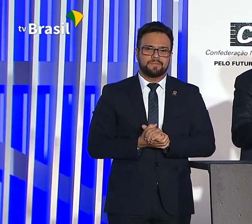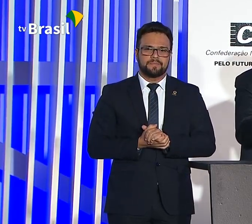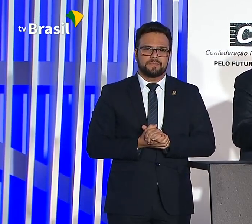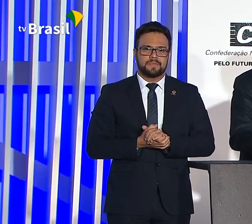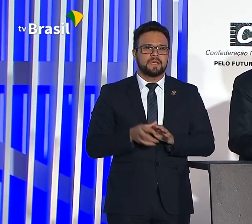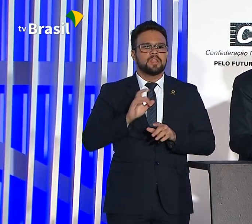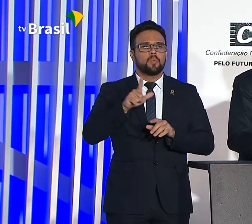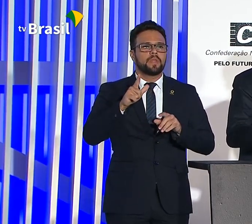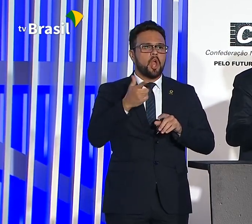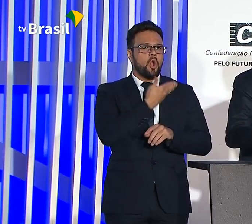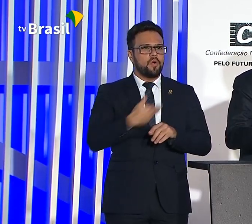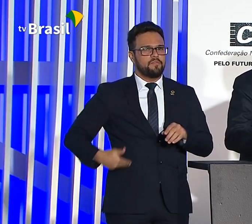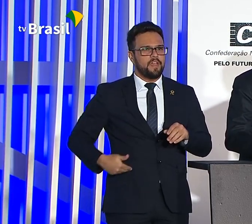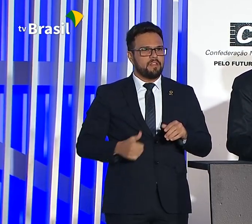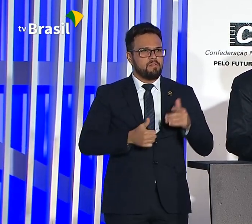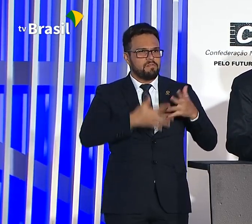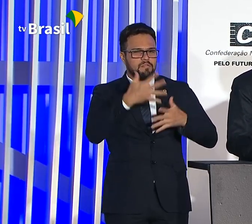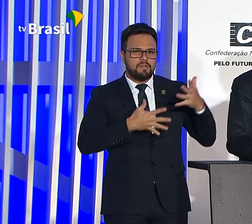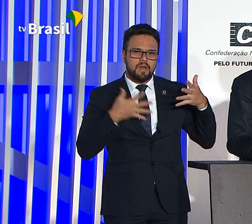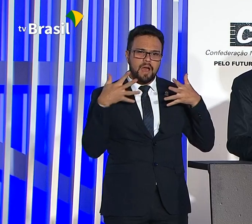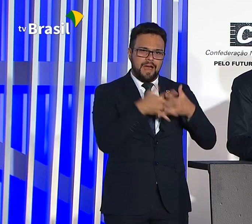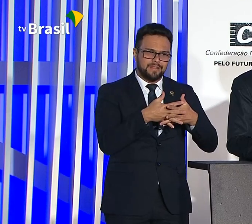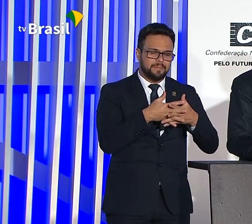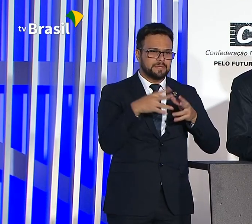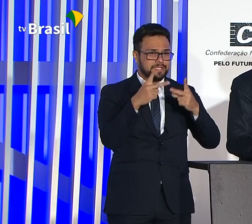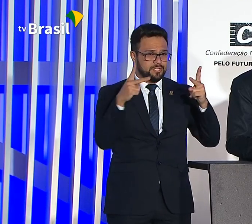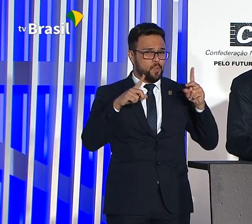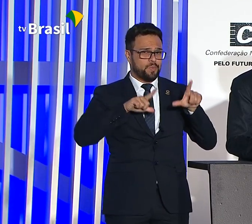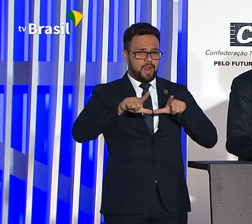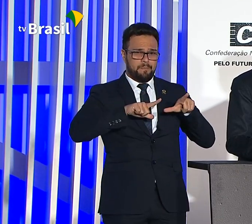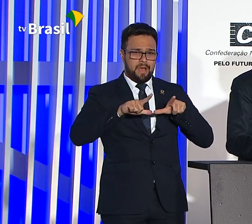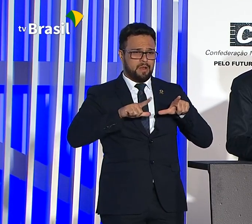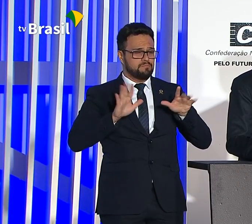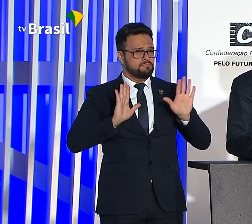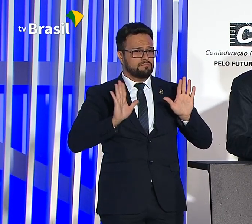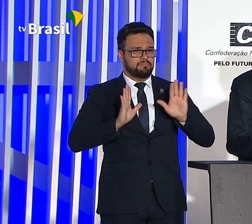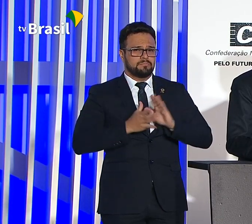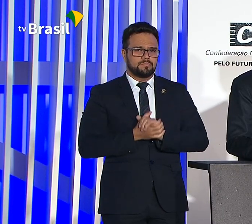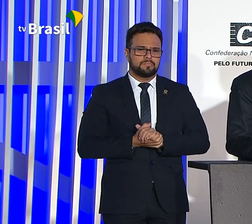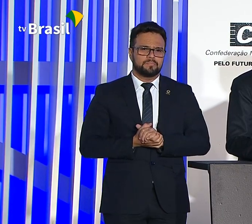estado atrapalhando o seu trabalho e se